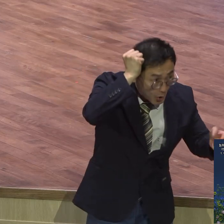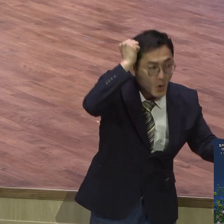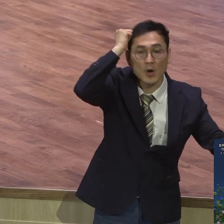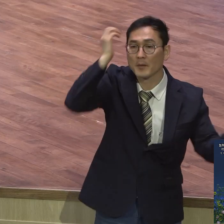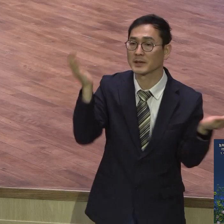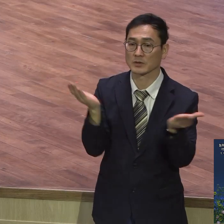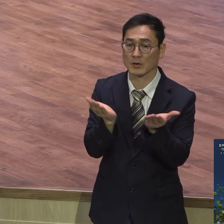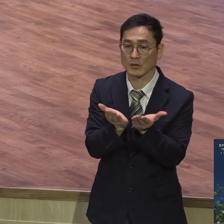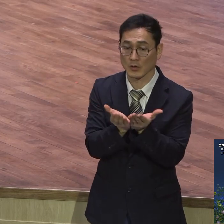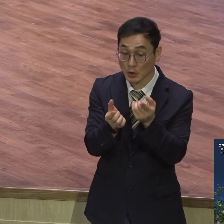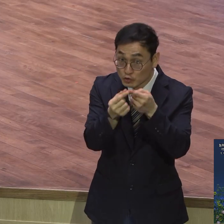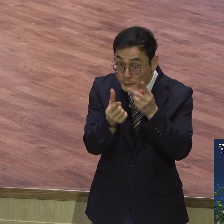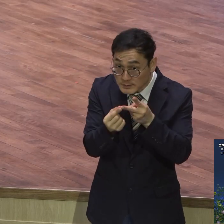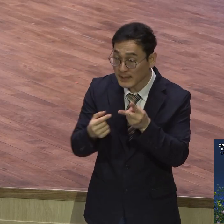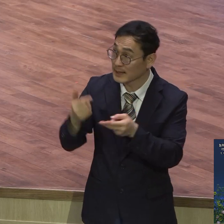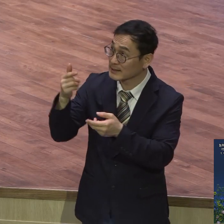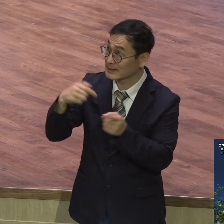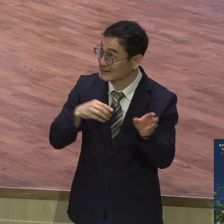했잖아요. 주겠다고.